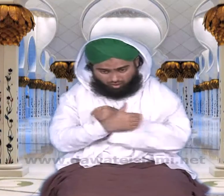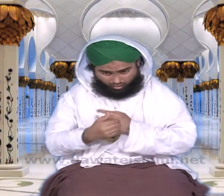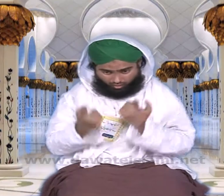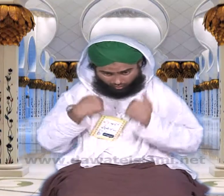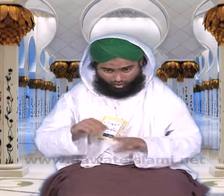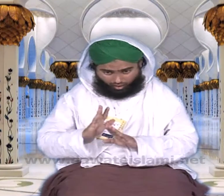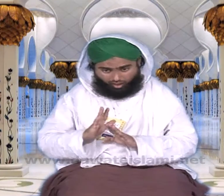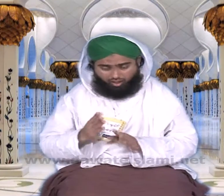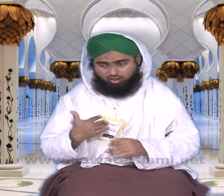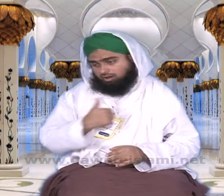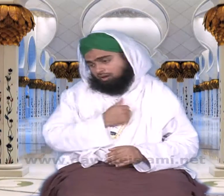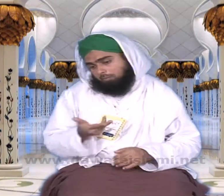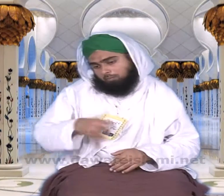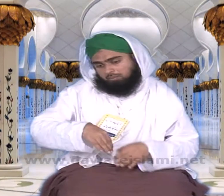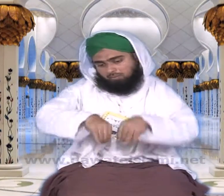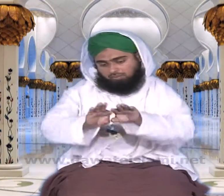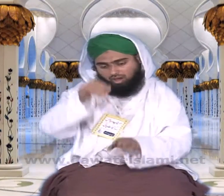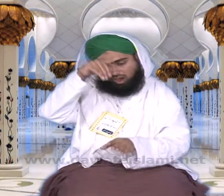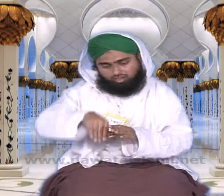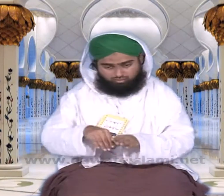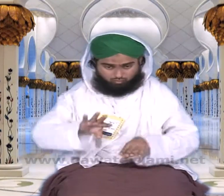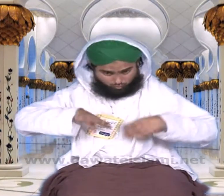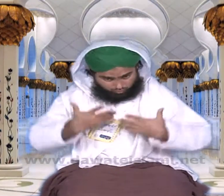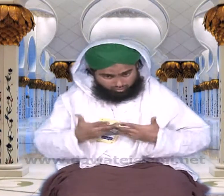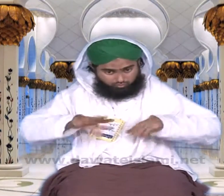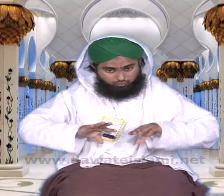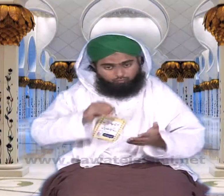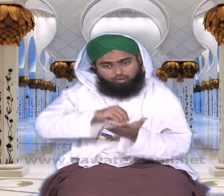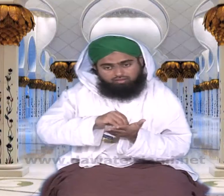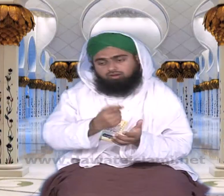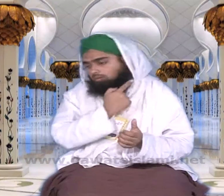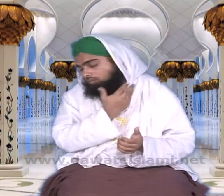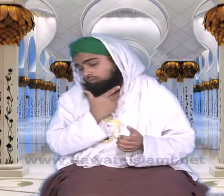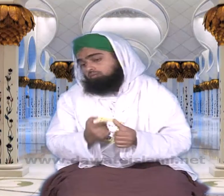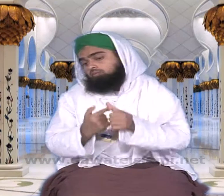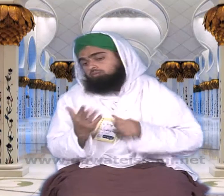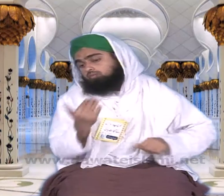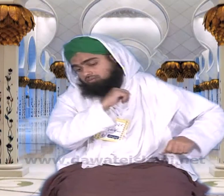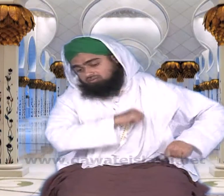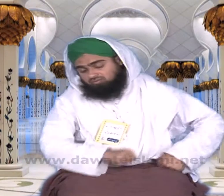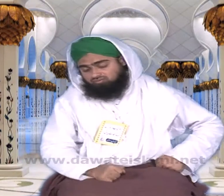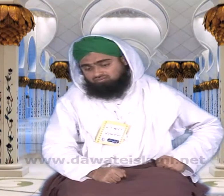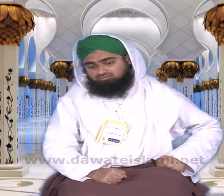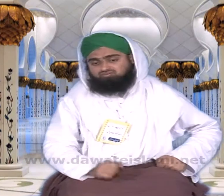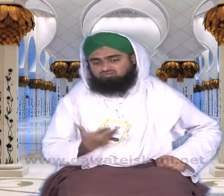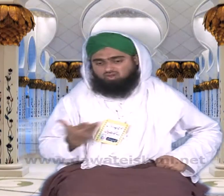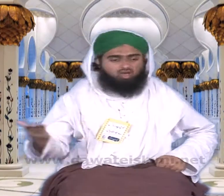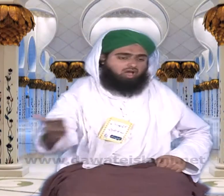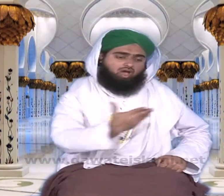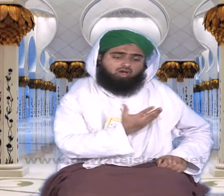پوچھے کہے غریبوں تمہاری غربت نے تمہیں کیا نفع پہنچایا آہ بولو کہ اپنے